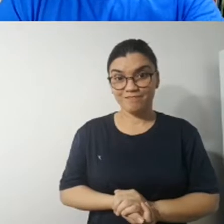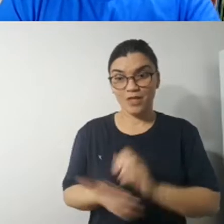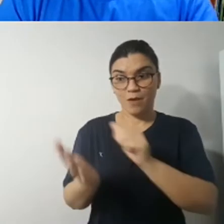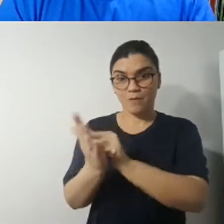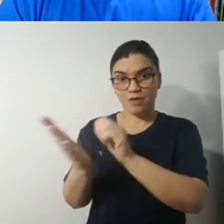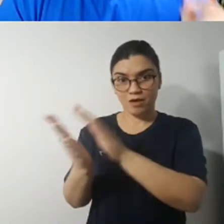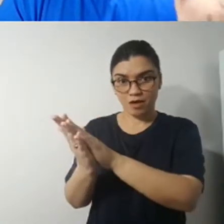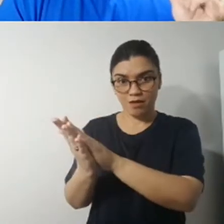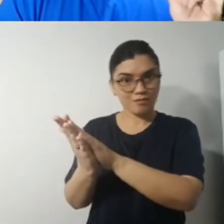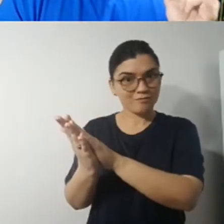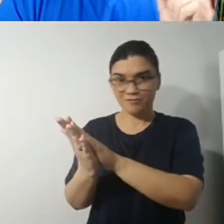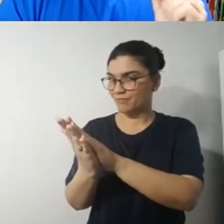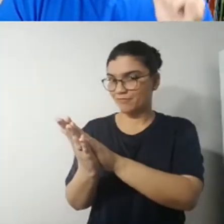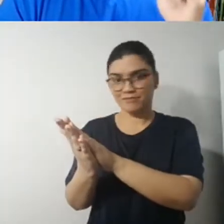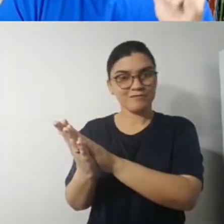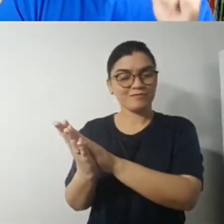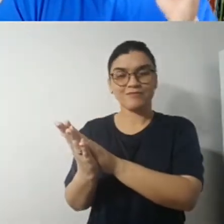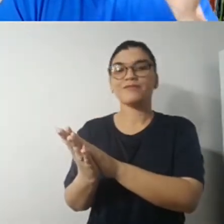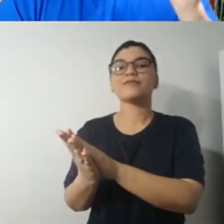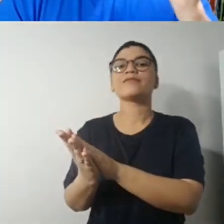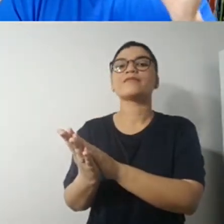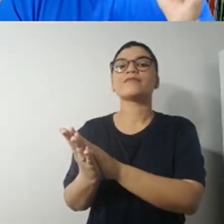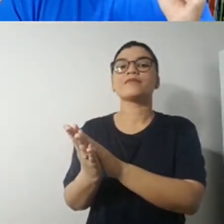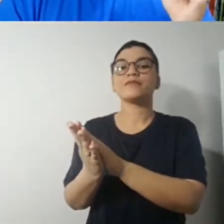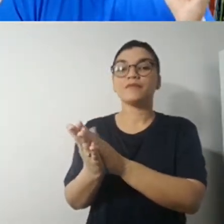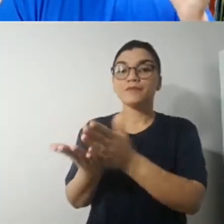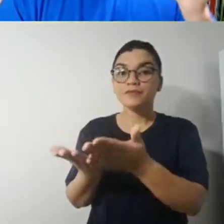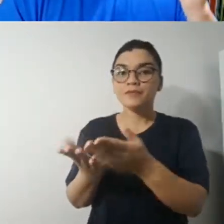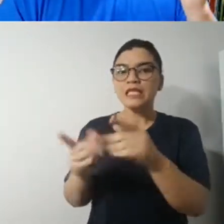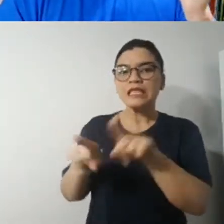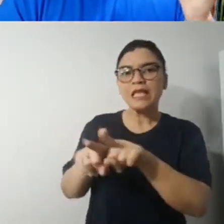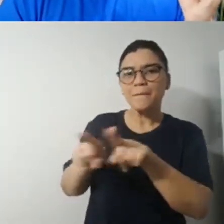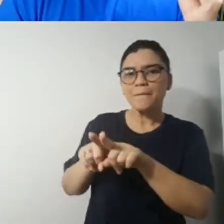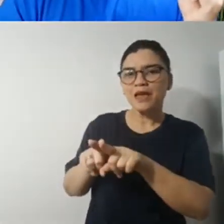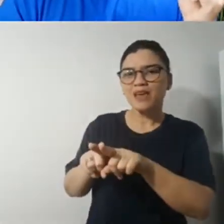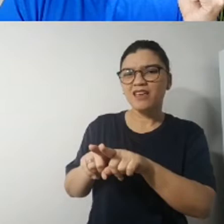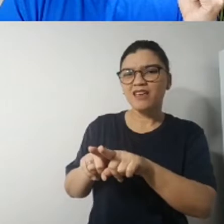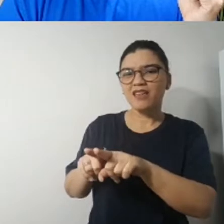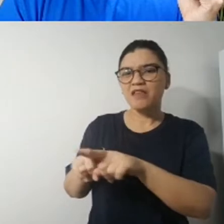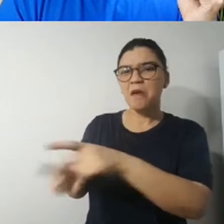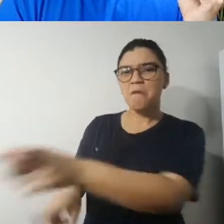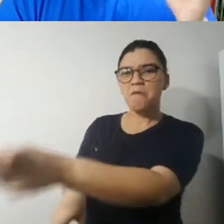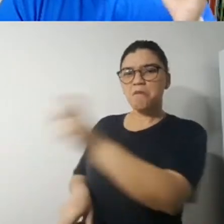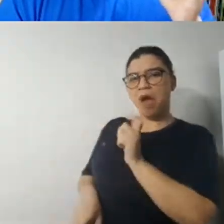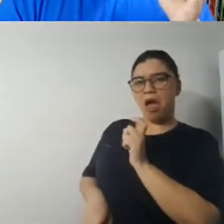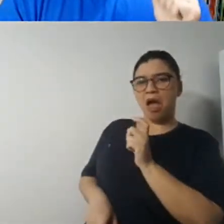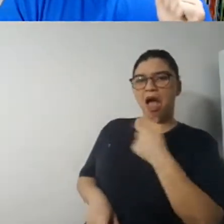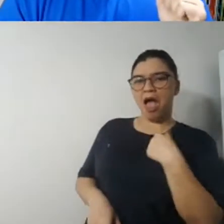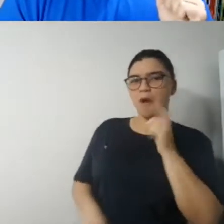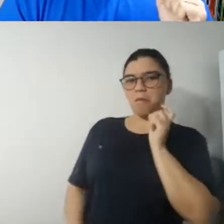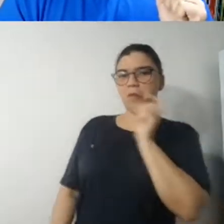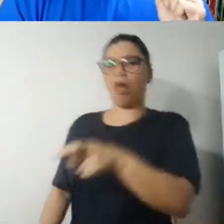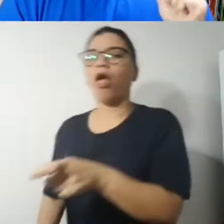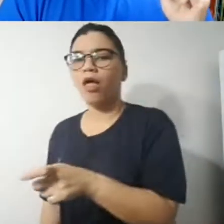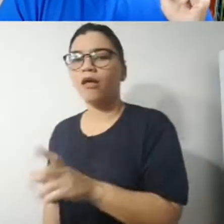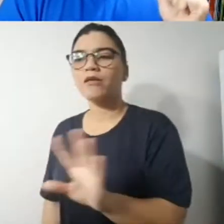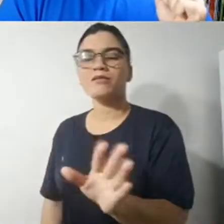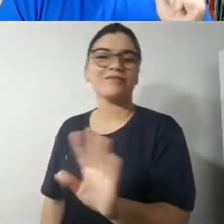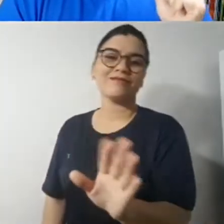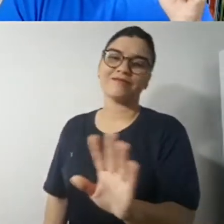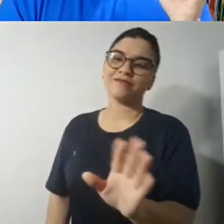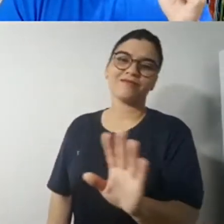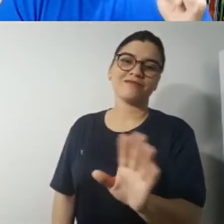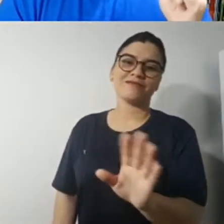mal. Nós devemos nem ofensa com a ofensa. Pelo contrário, respondam